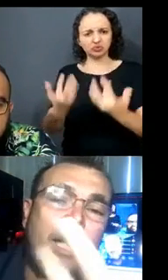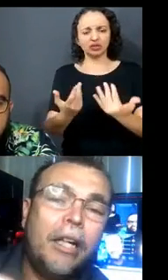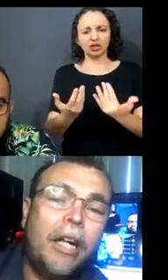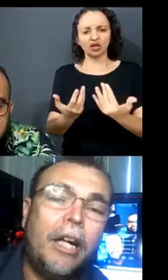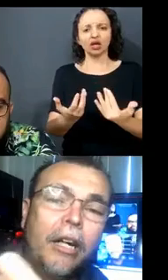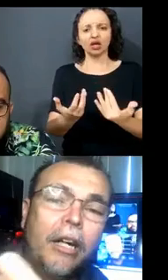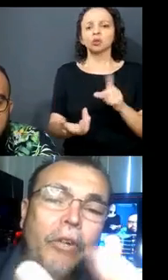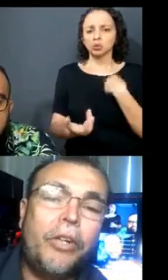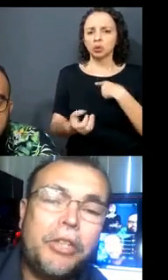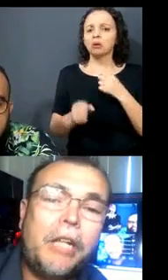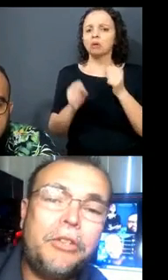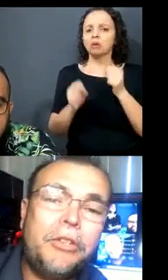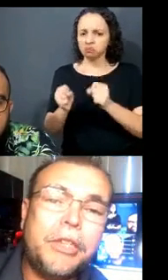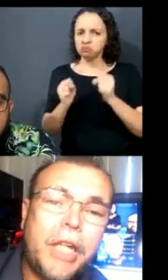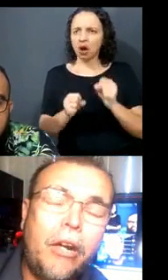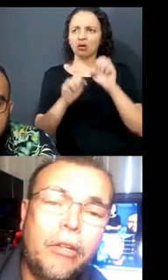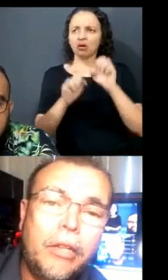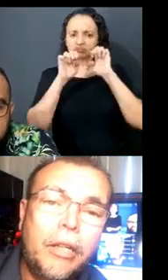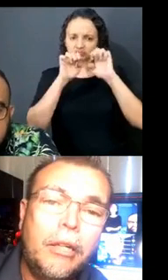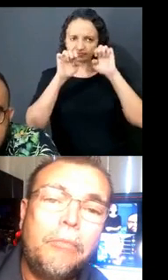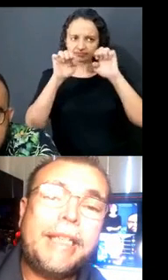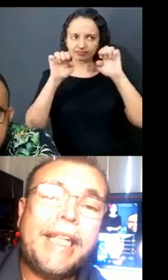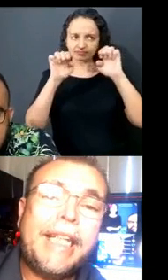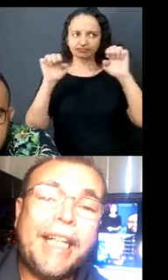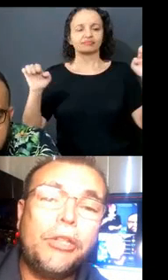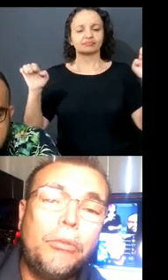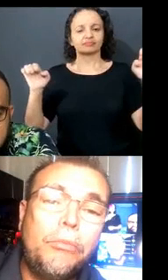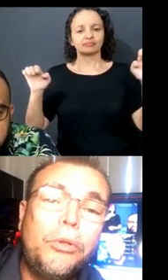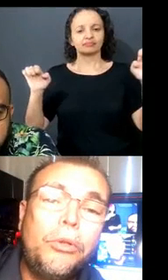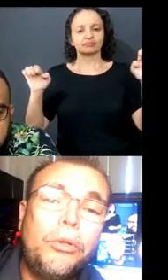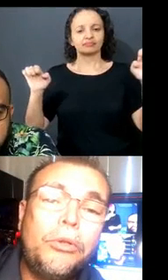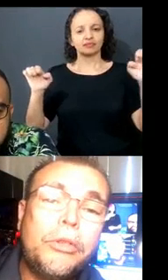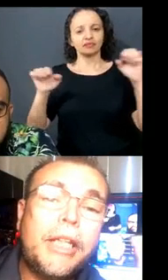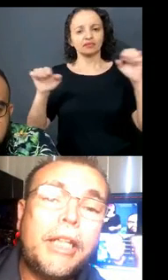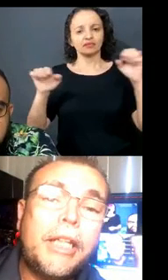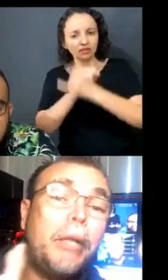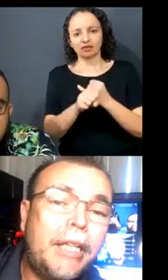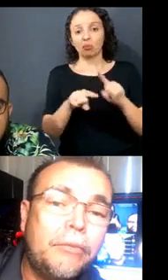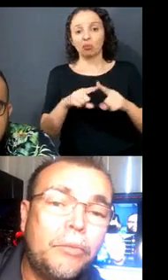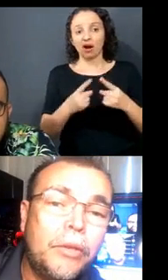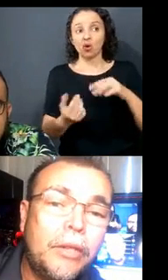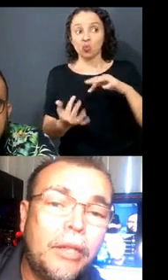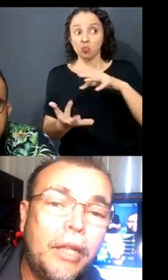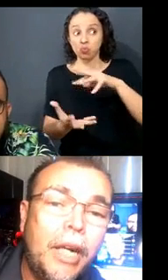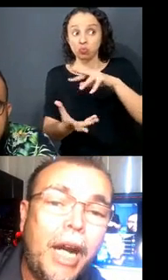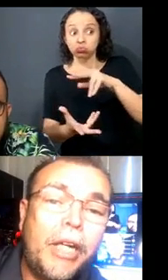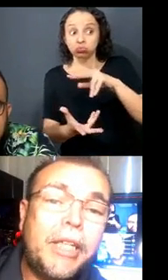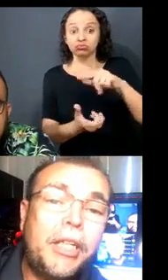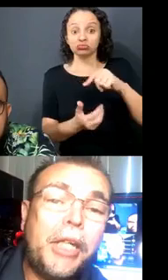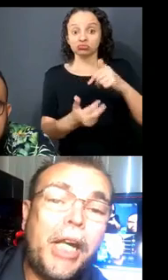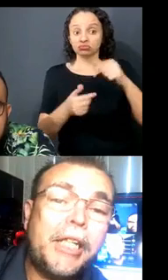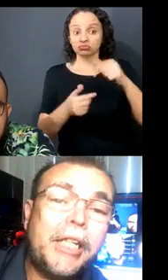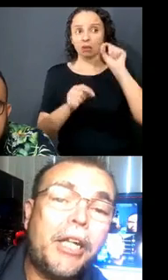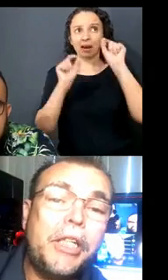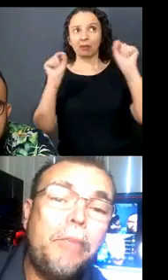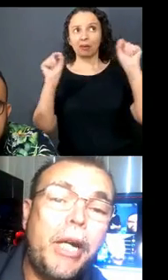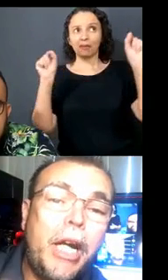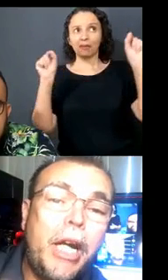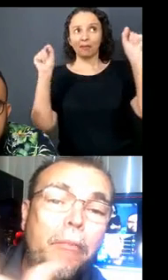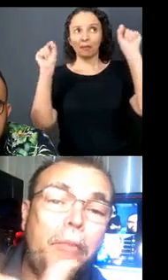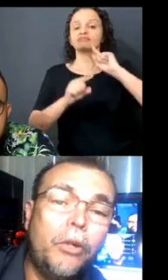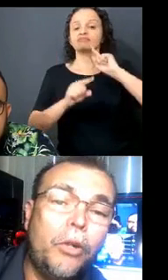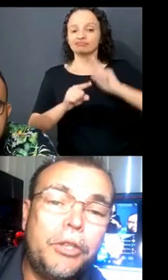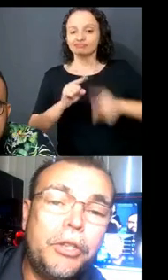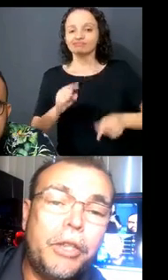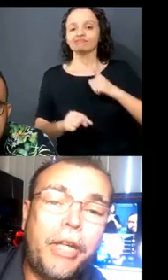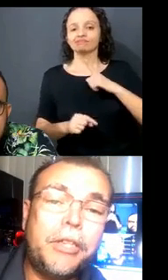usar o evangelho digital, mas a igreja no mundo está sendo preparada. Agora, se a gente achar que o dia de amanhã